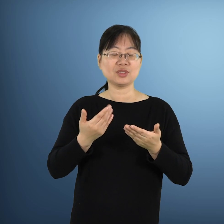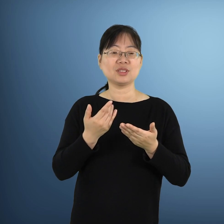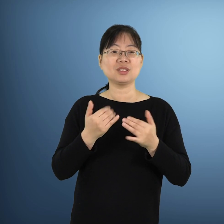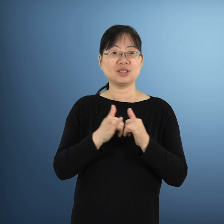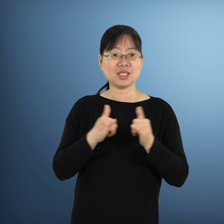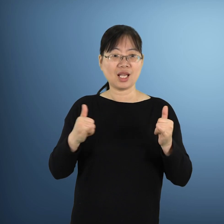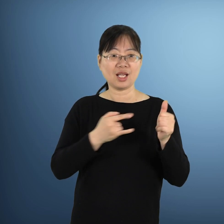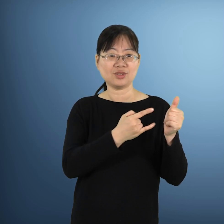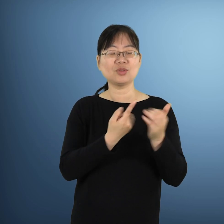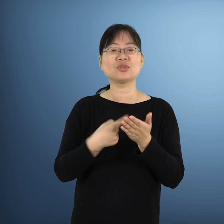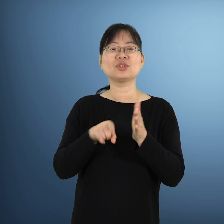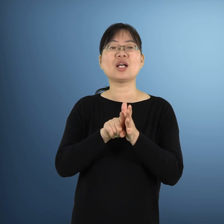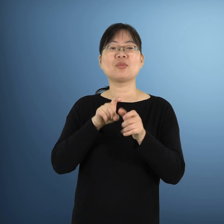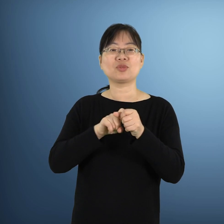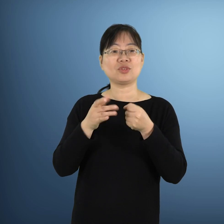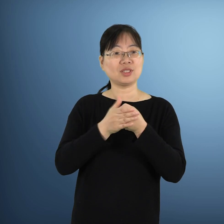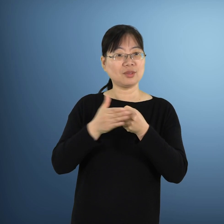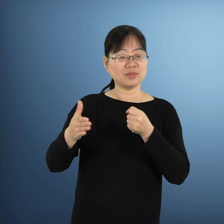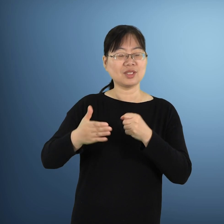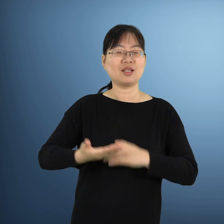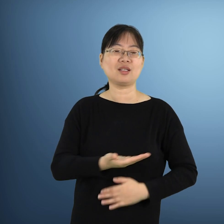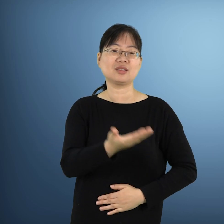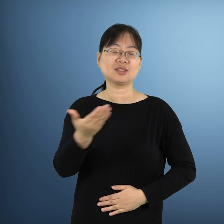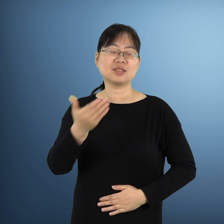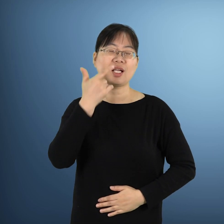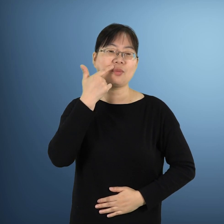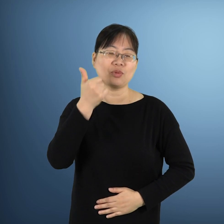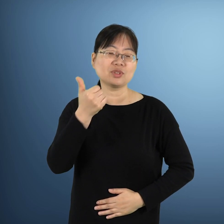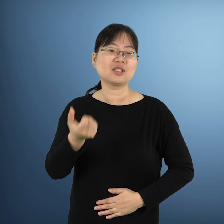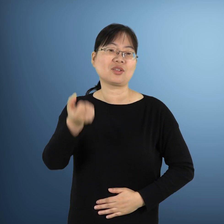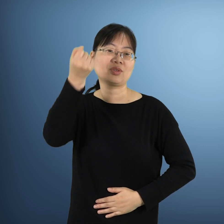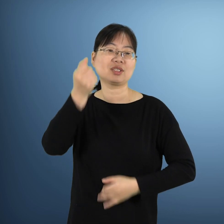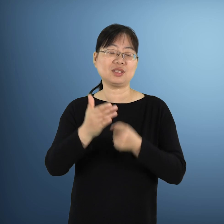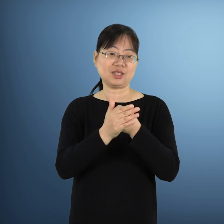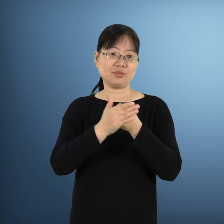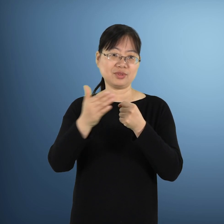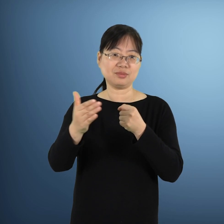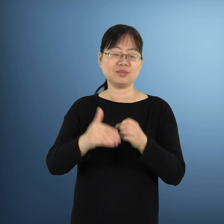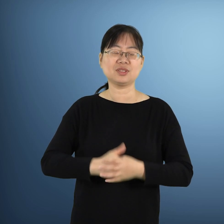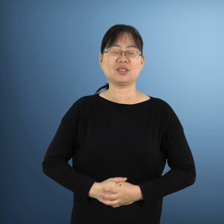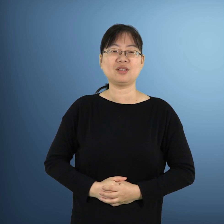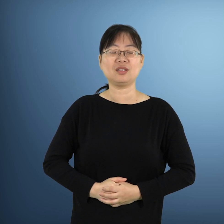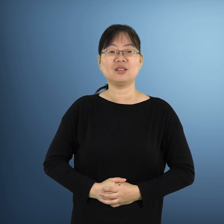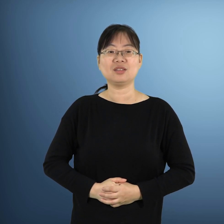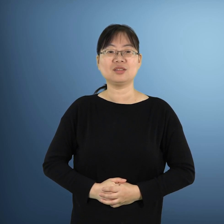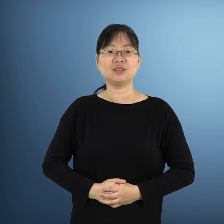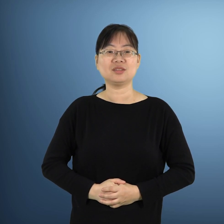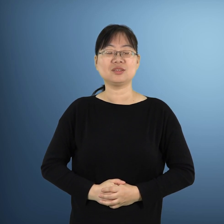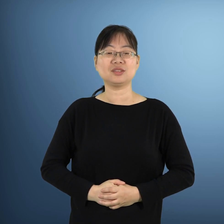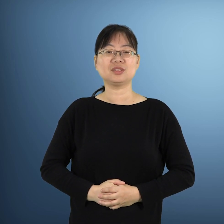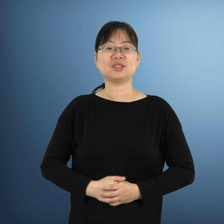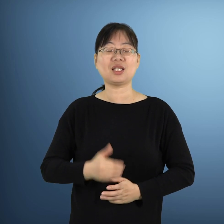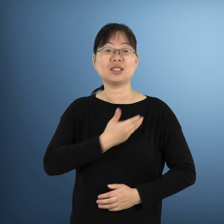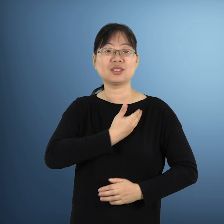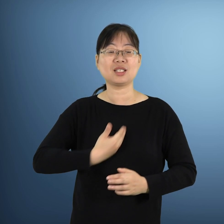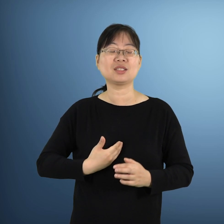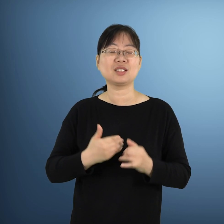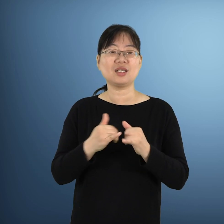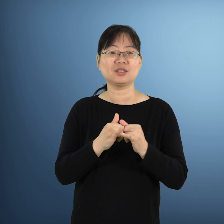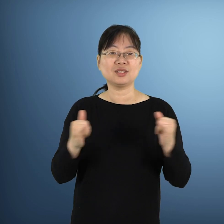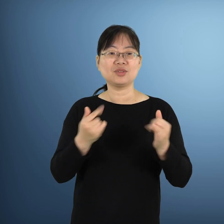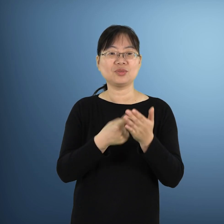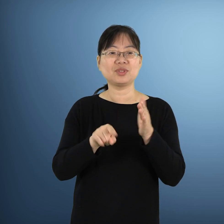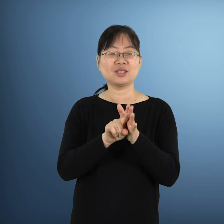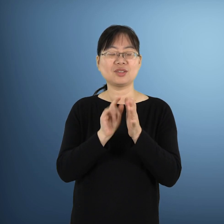자들을 위함이니이다. 그들은 아버지의 것이로소이다. 자, 여러분, 이제 제자들을